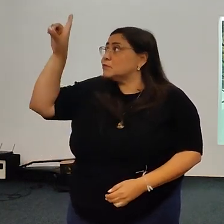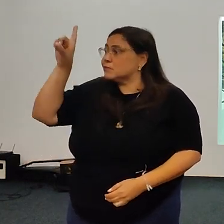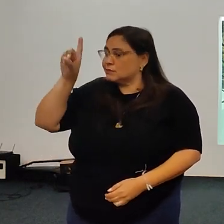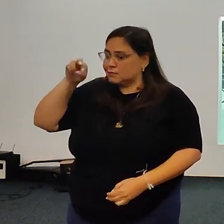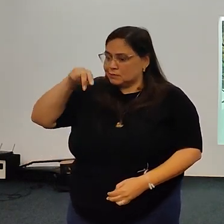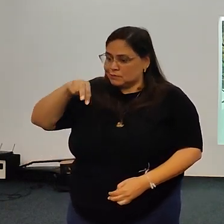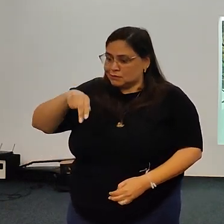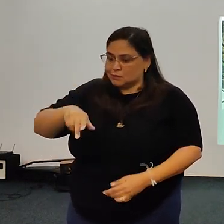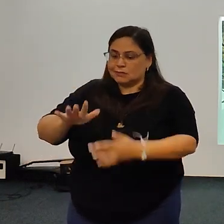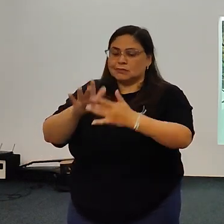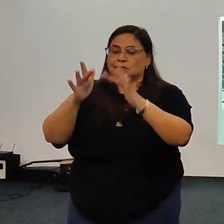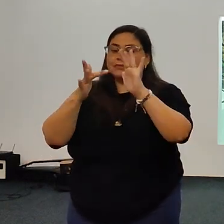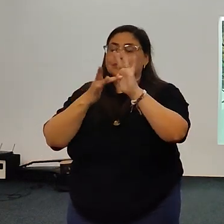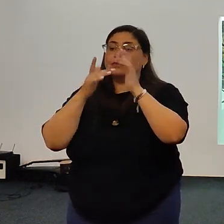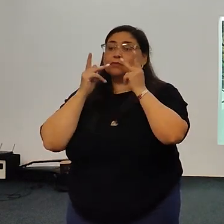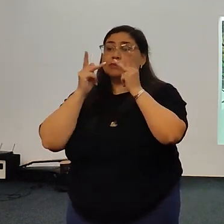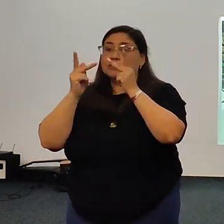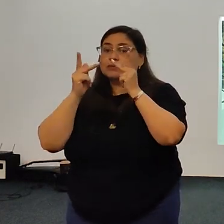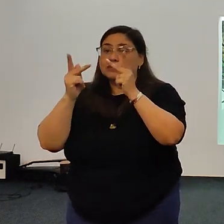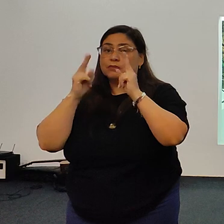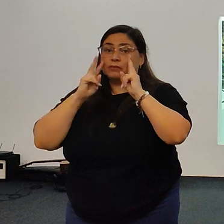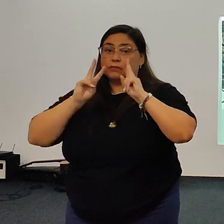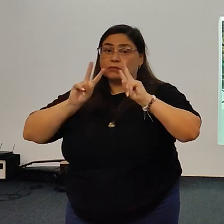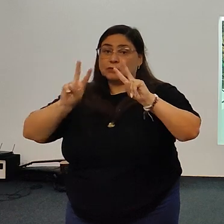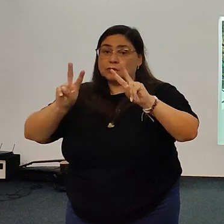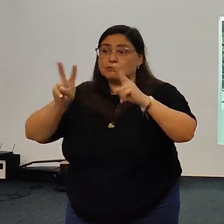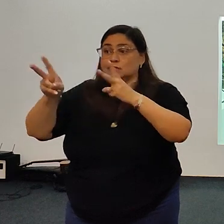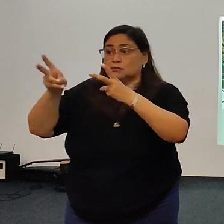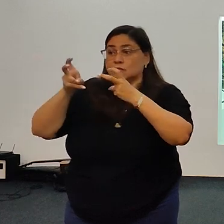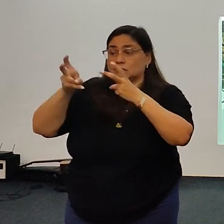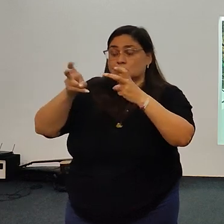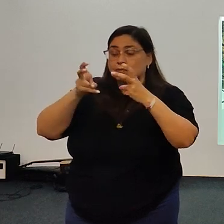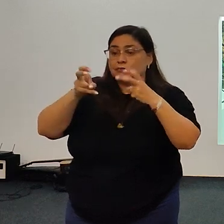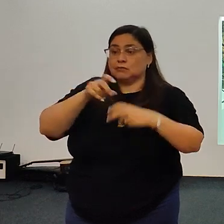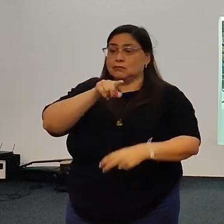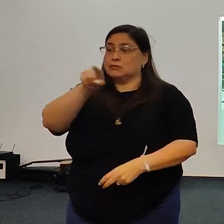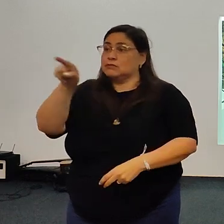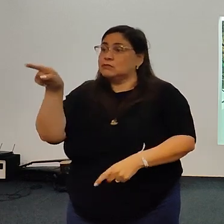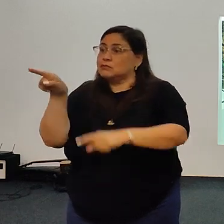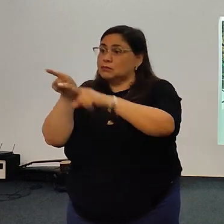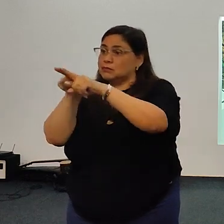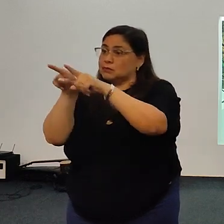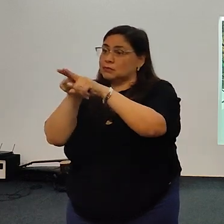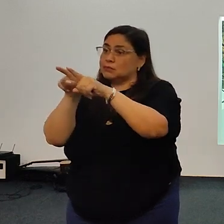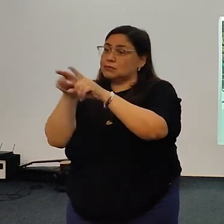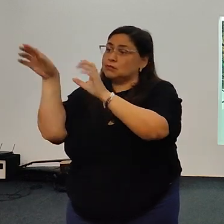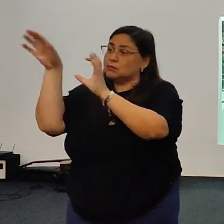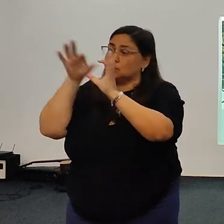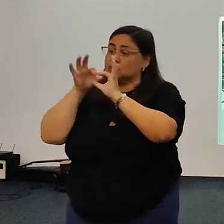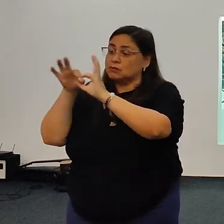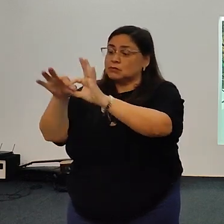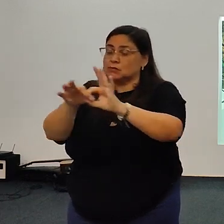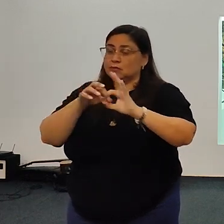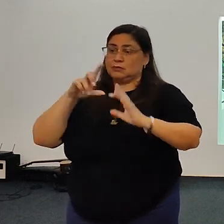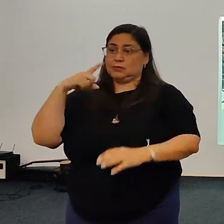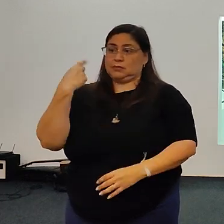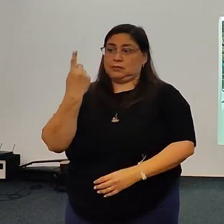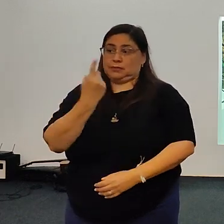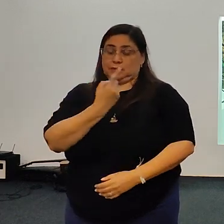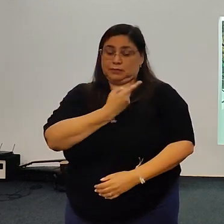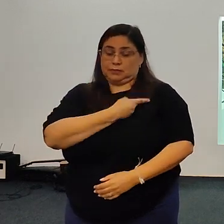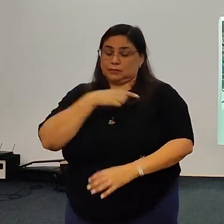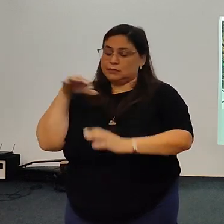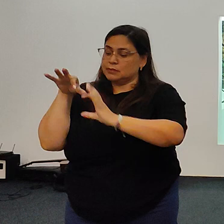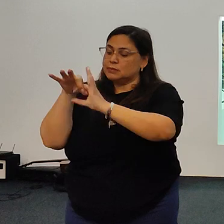manifestada. Proclamamos o que vimos, o que ouvimos, para que vocês também tenham comunhão conosco. E a